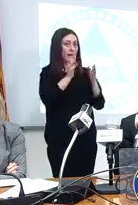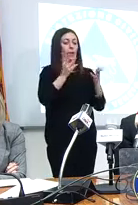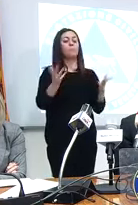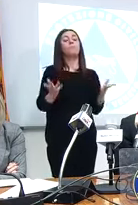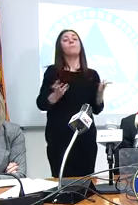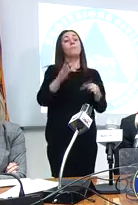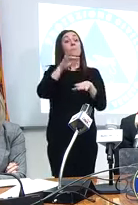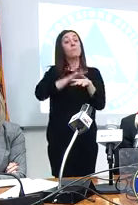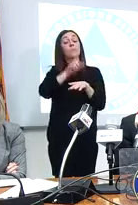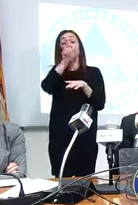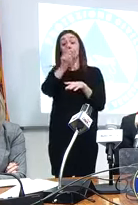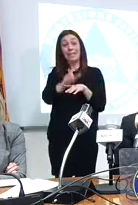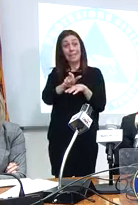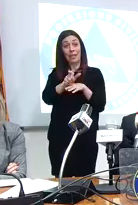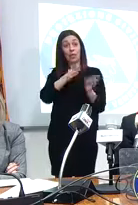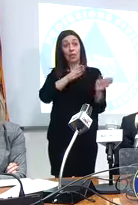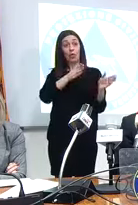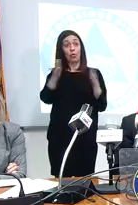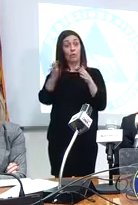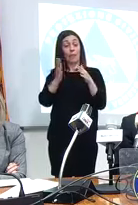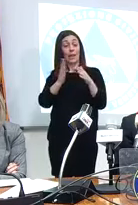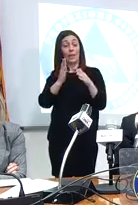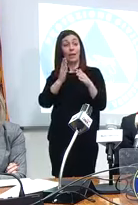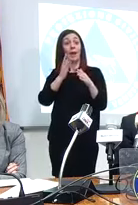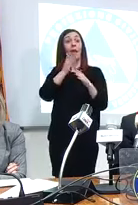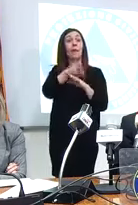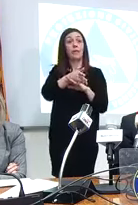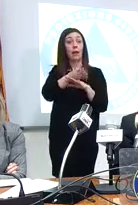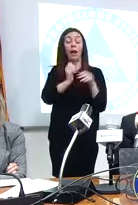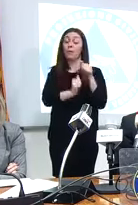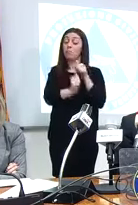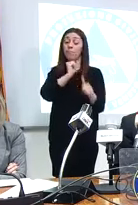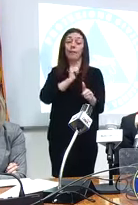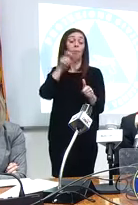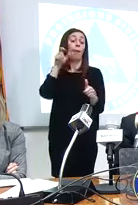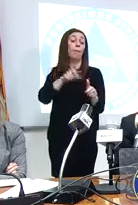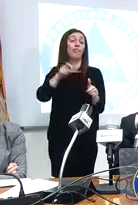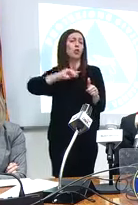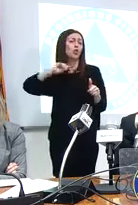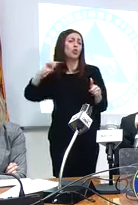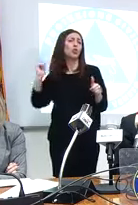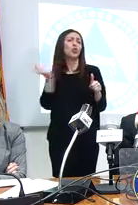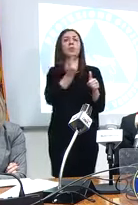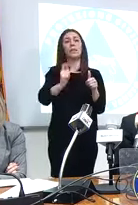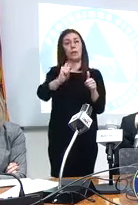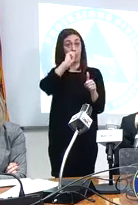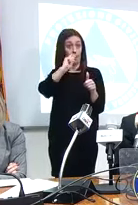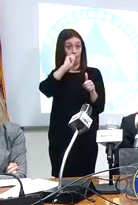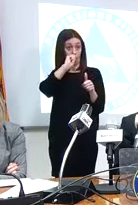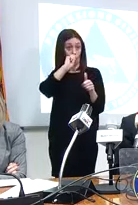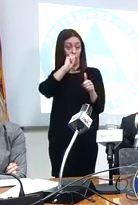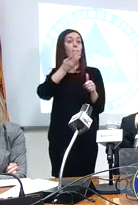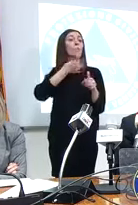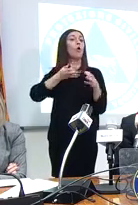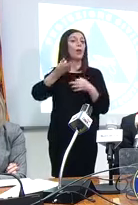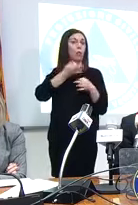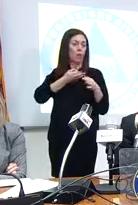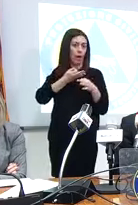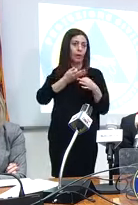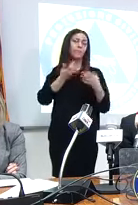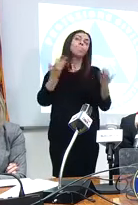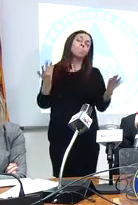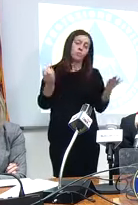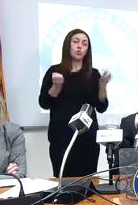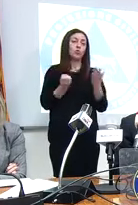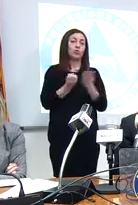dell'entrare in ospedale. Con molecolare. È capitato, non solo a Campo San Piero, che